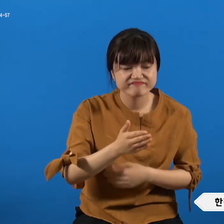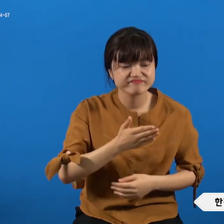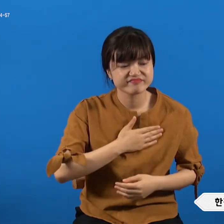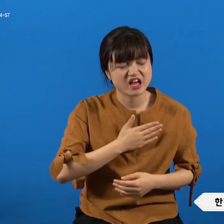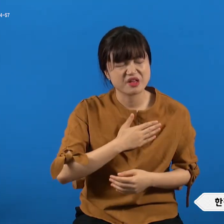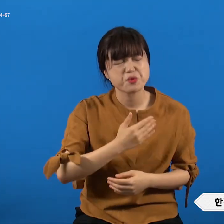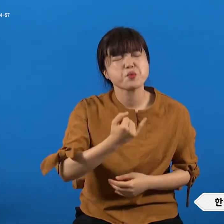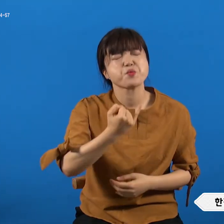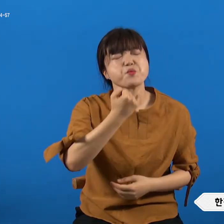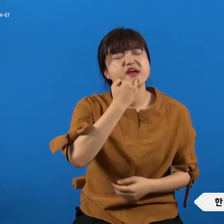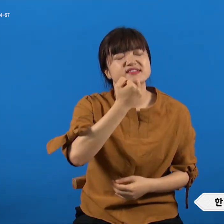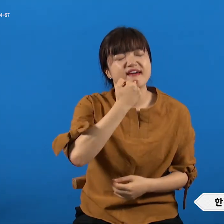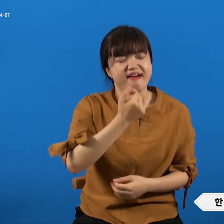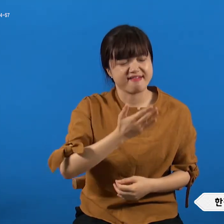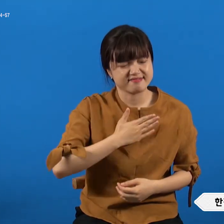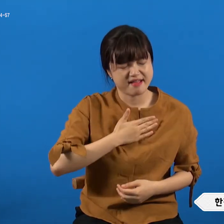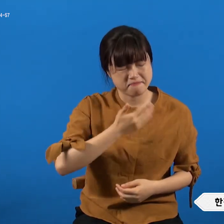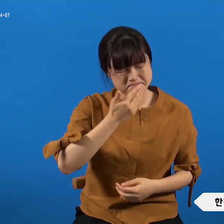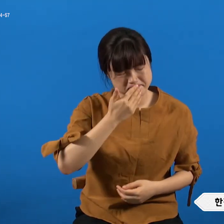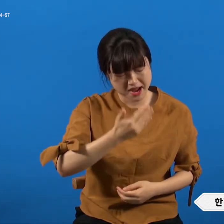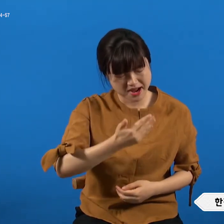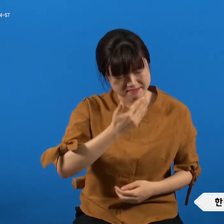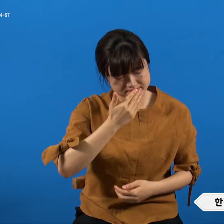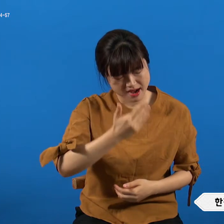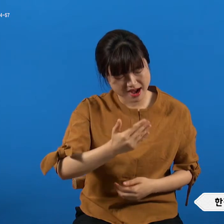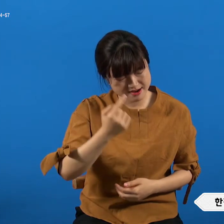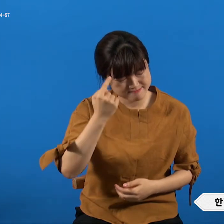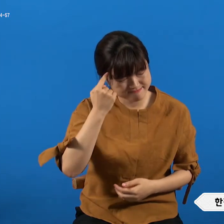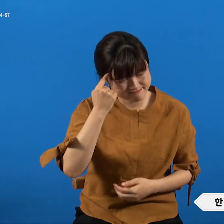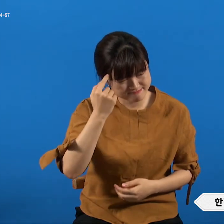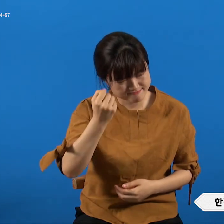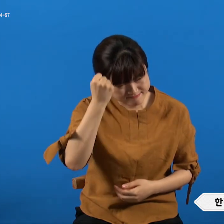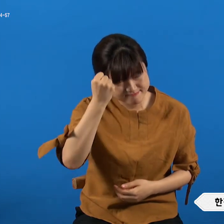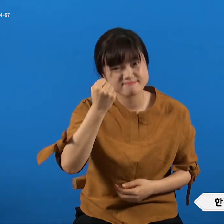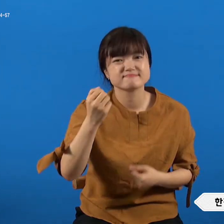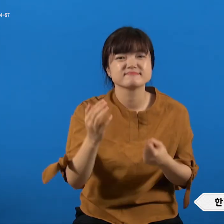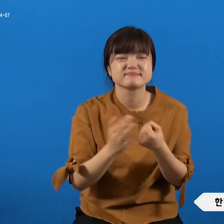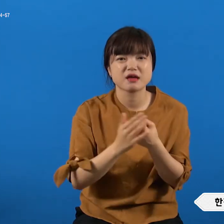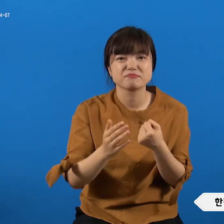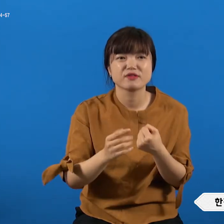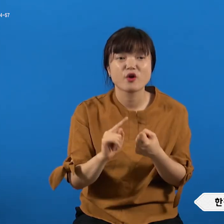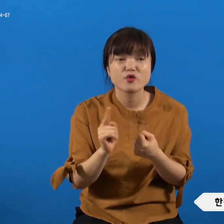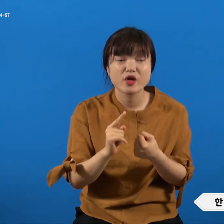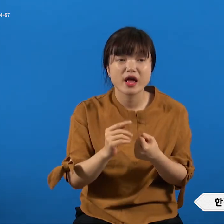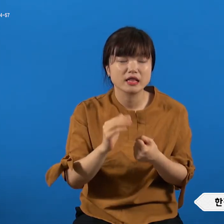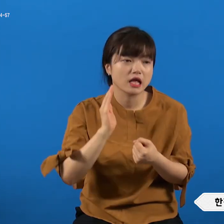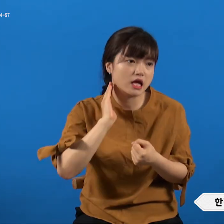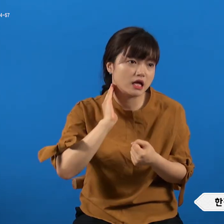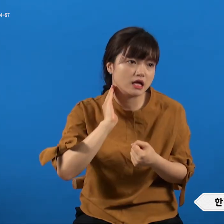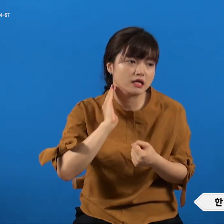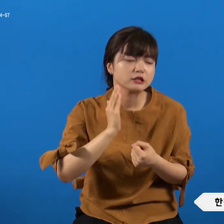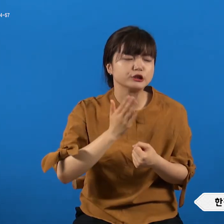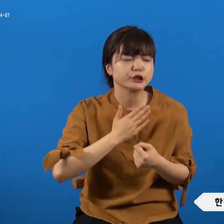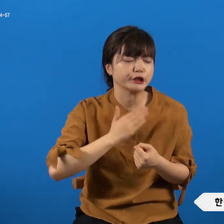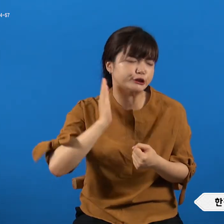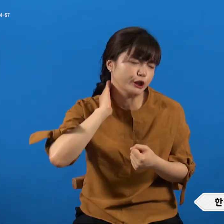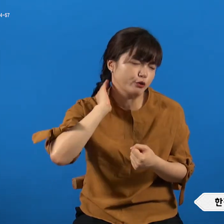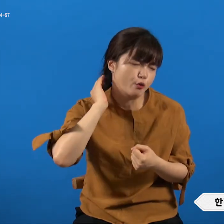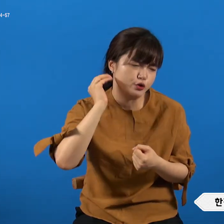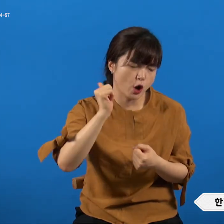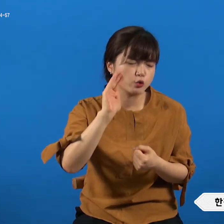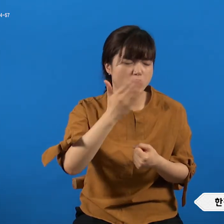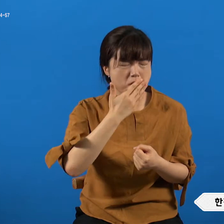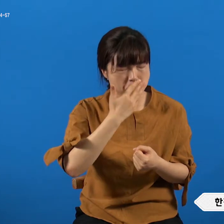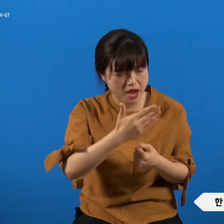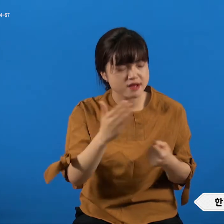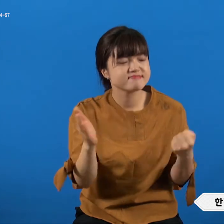그 정도 해도 아무 문제 없다. 그렇게 생각을 하는 것입니다. 나는 대의를 위해 나선 사람이니까